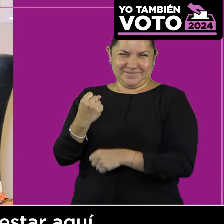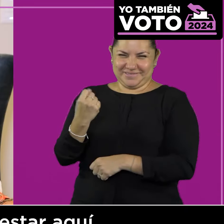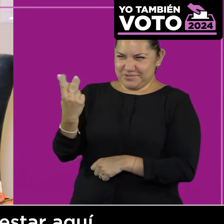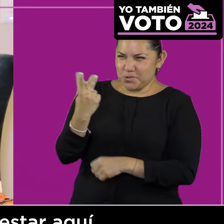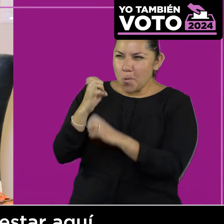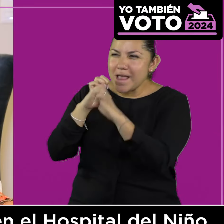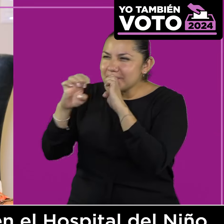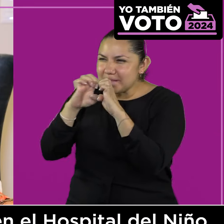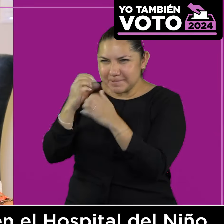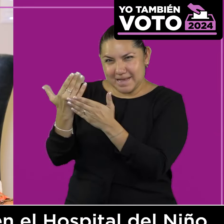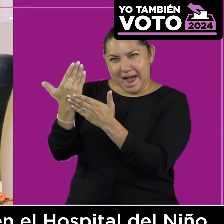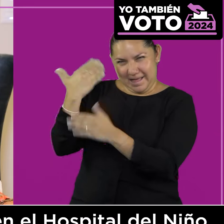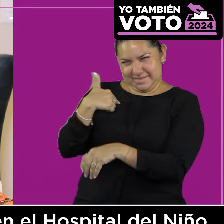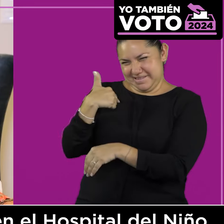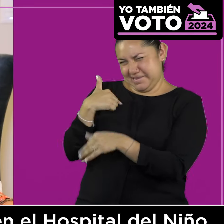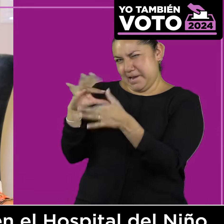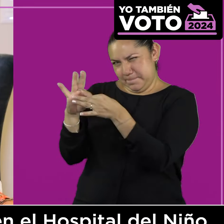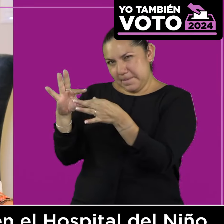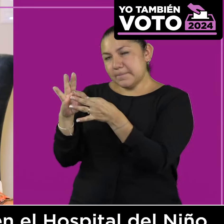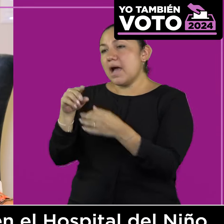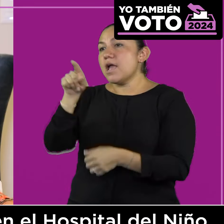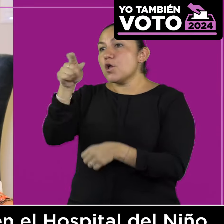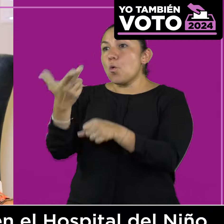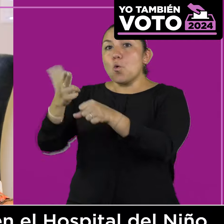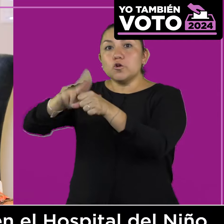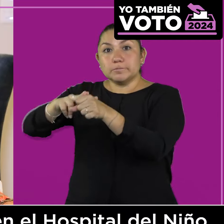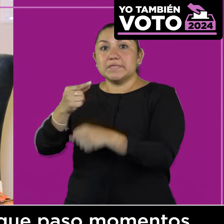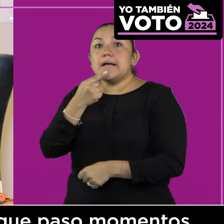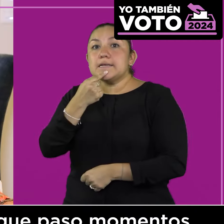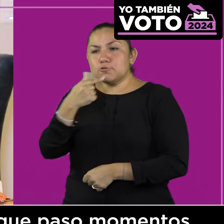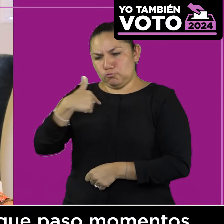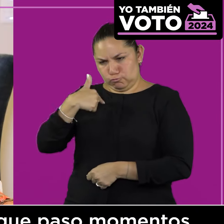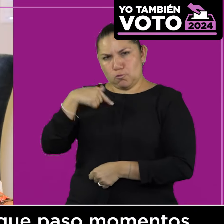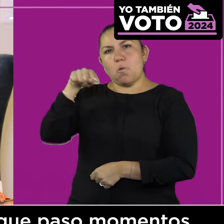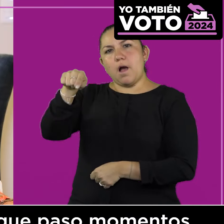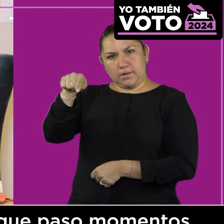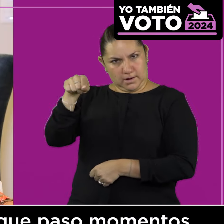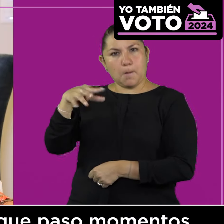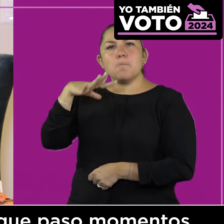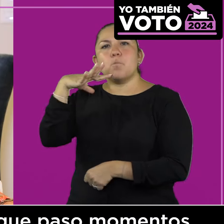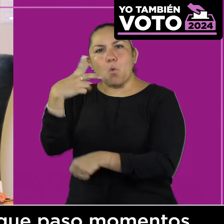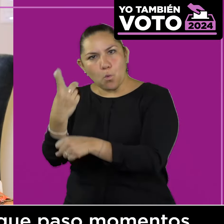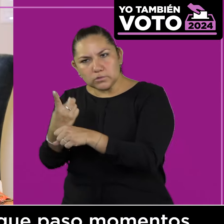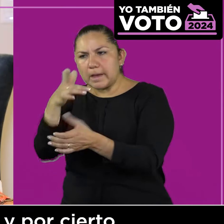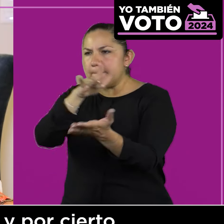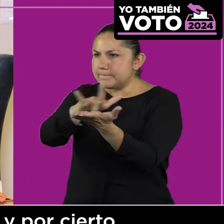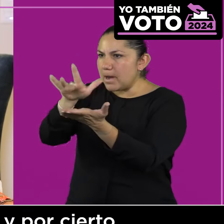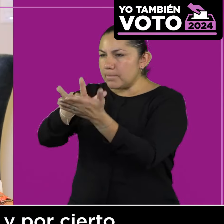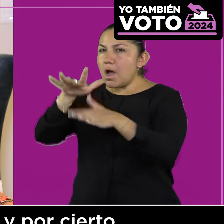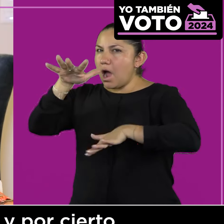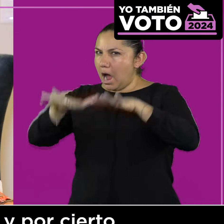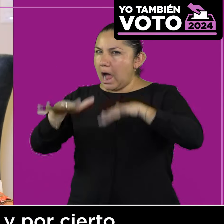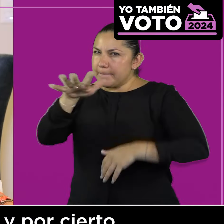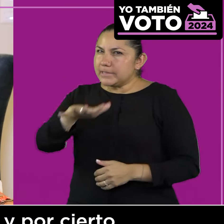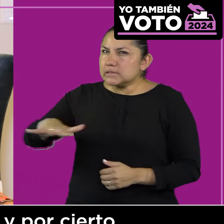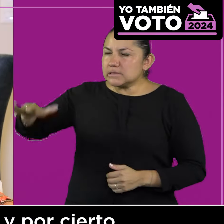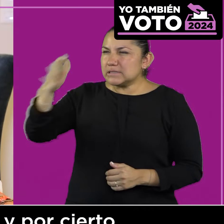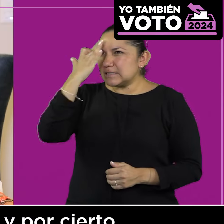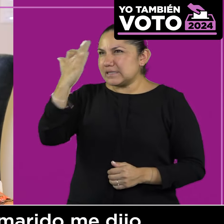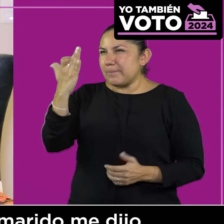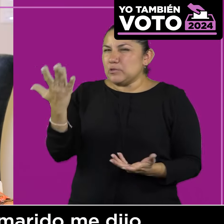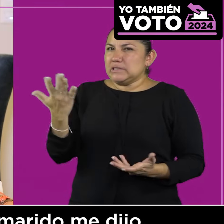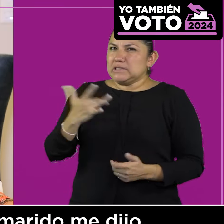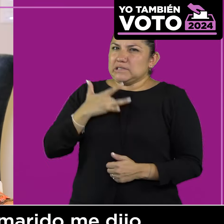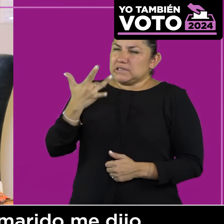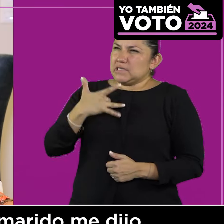antes de estar aquí pues soy voluntaria en el hospital del niño y ahí la verdad es que paso momentos muy tristes y por